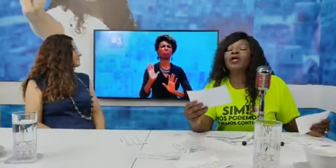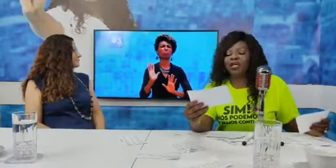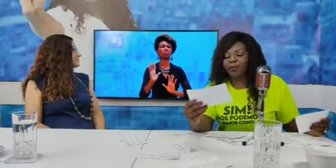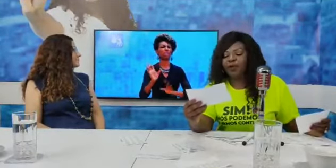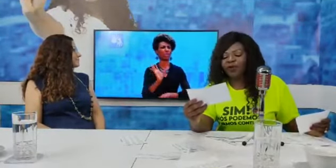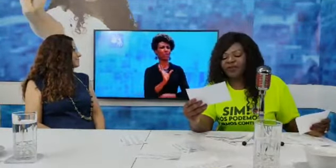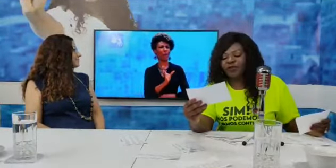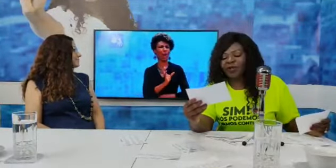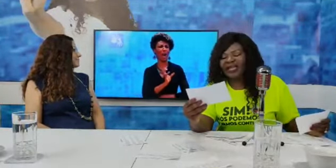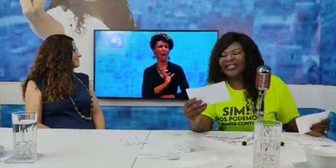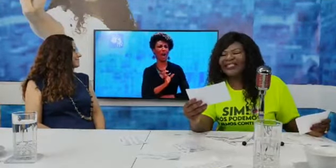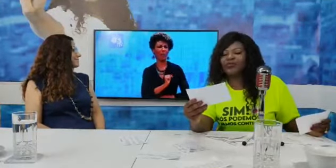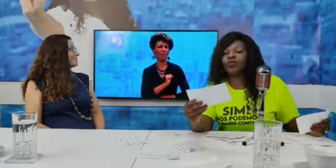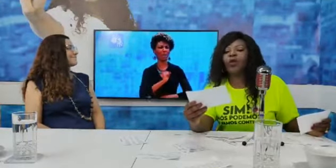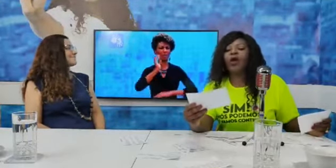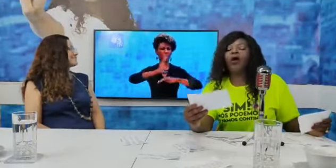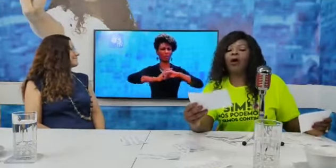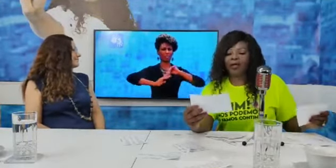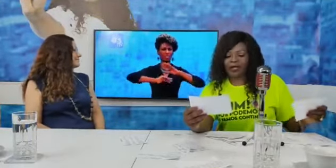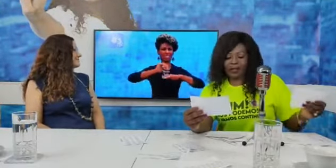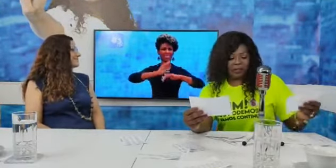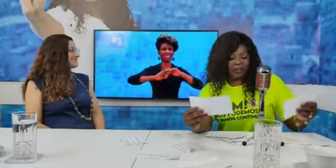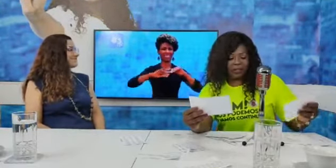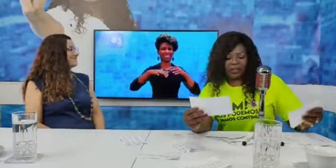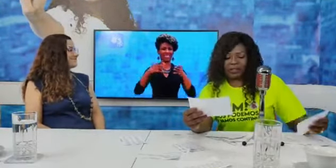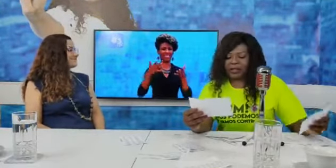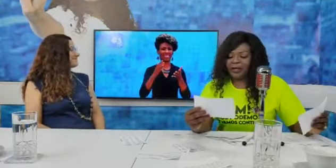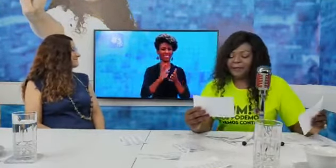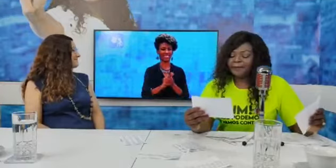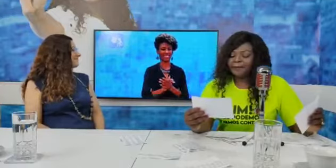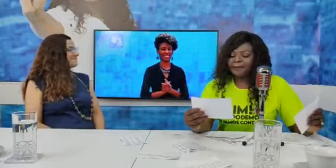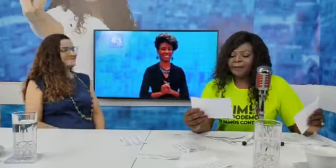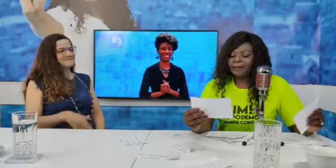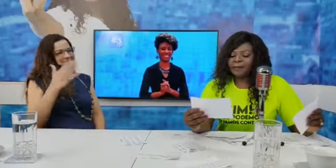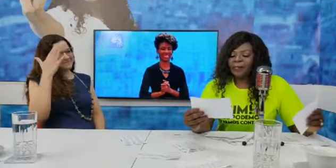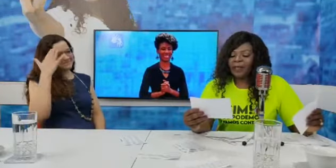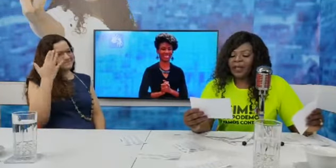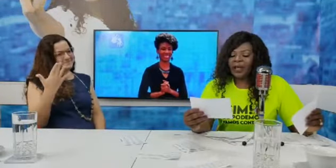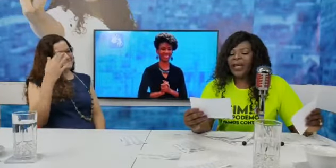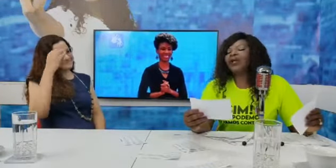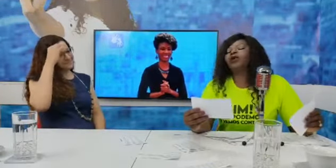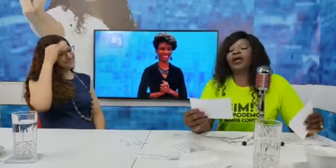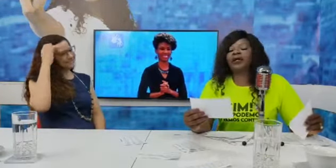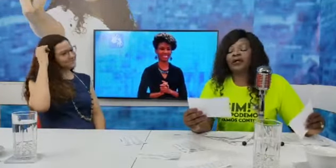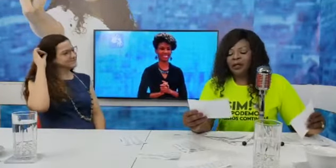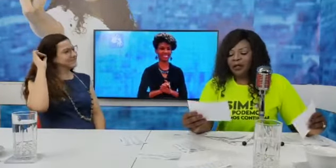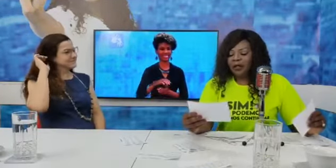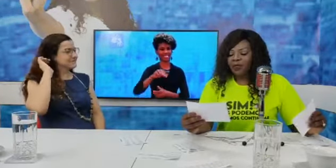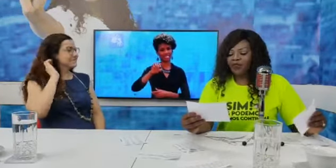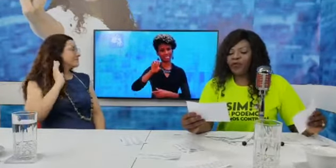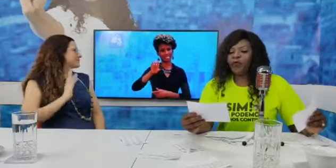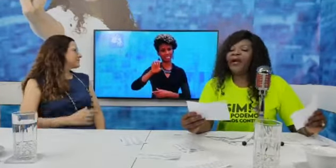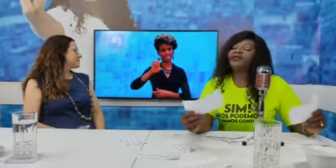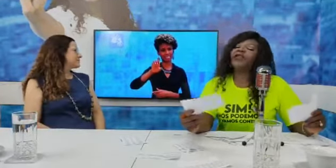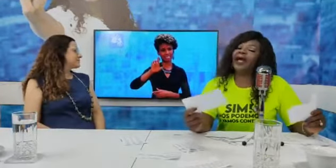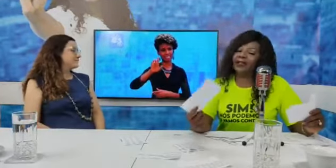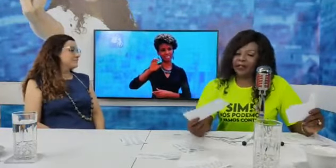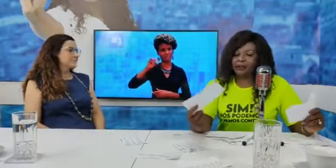amor e profissionalismo. Olha, Elionay, eu